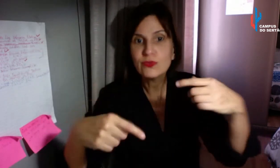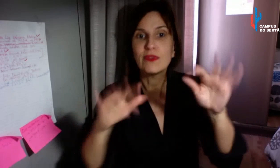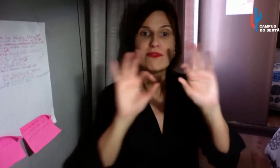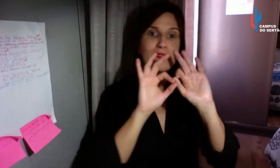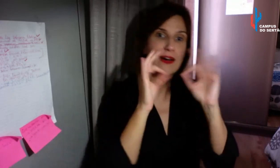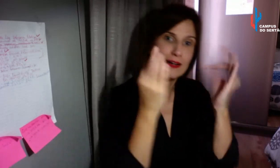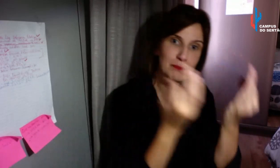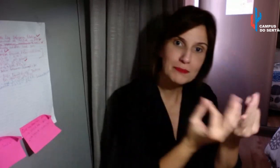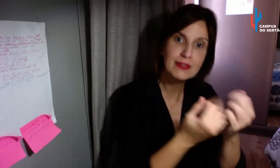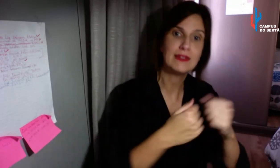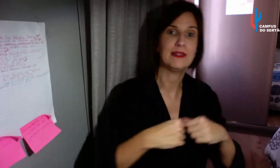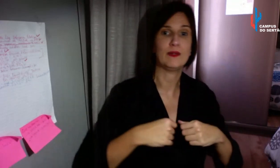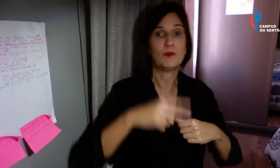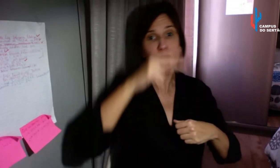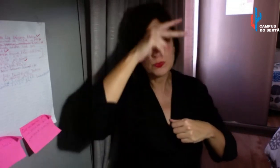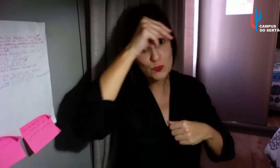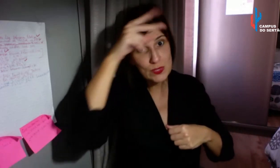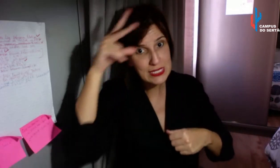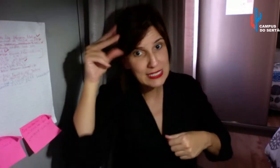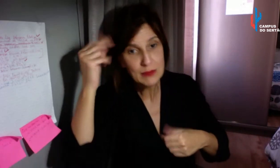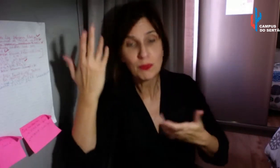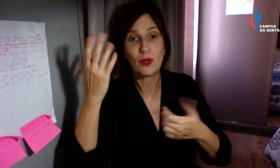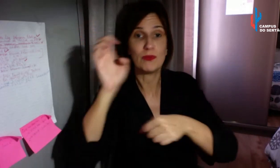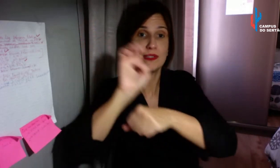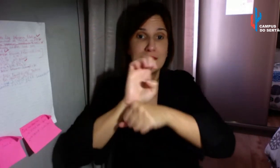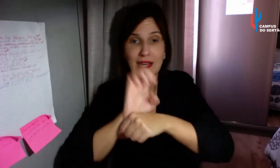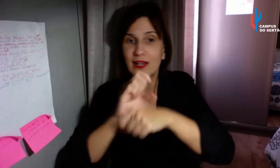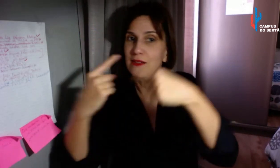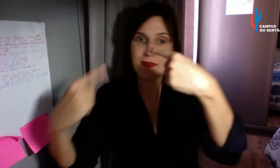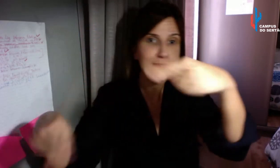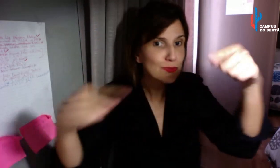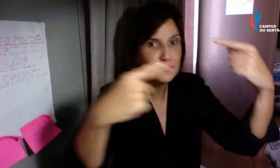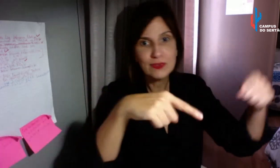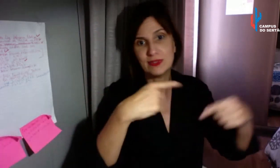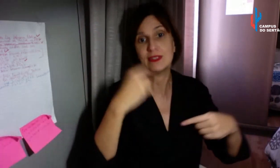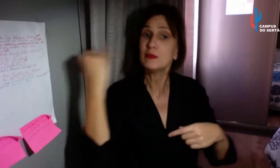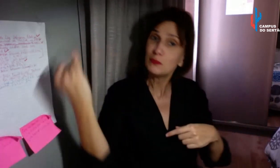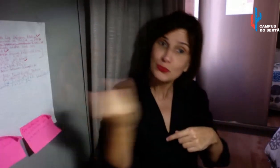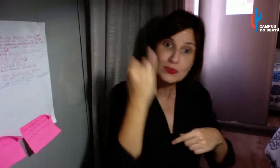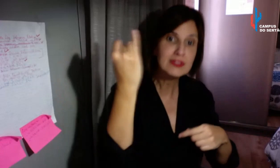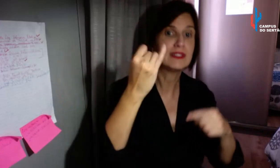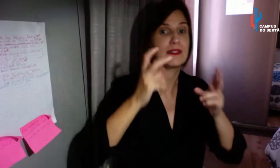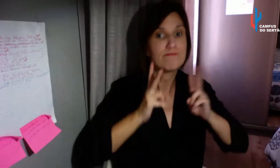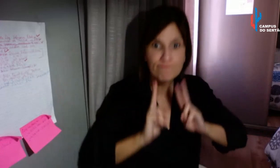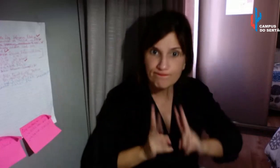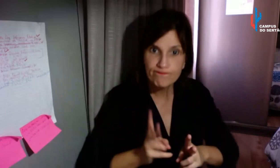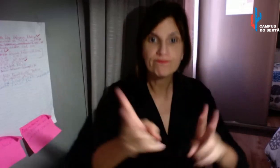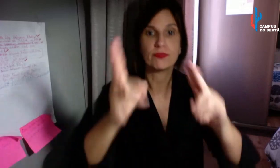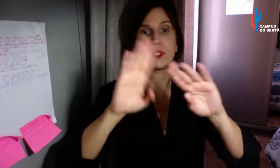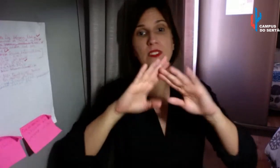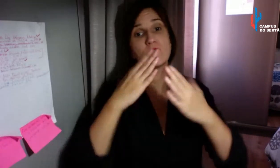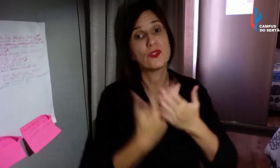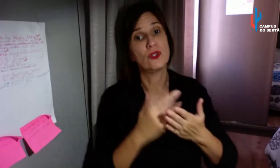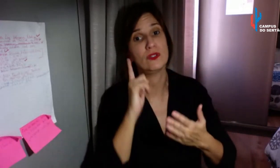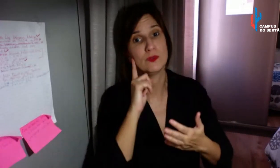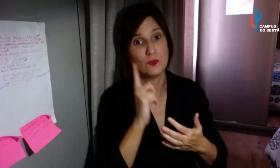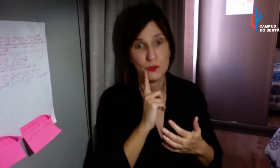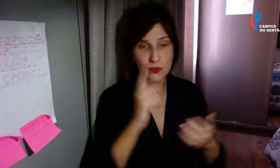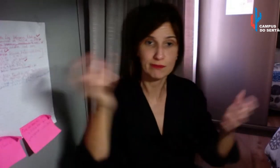temos como responder nesse momento, que é preciso pensar nas famílias, e aí nos estados, na realidade de